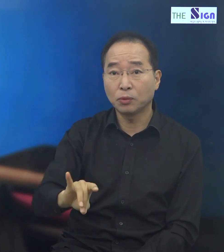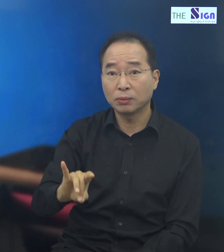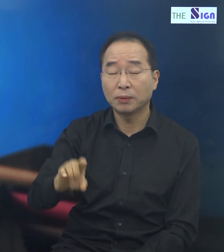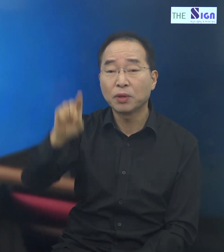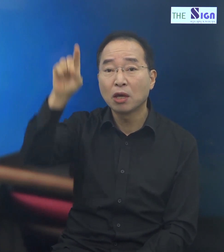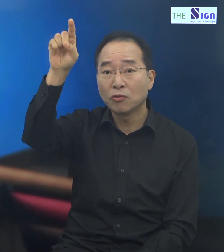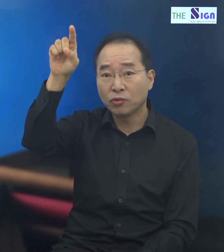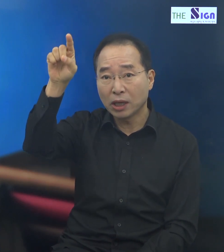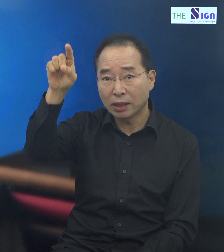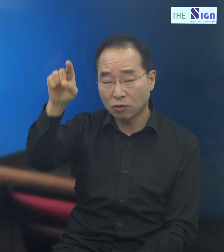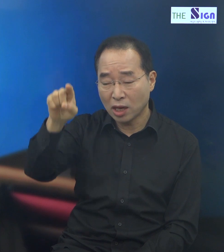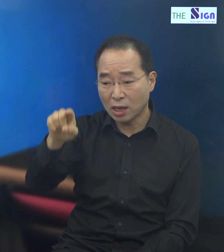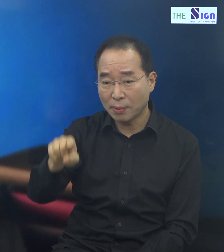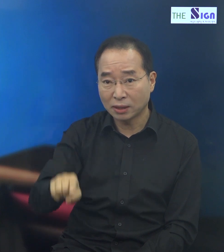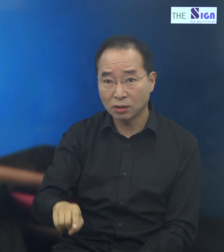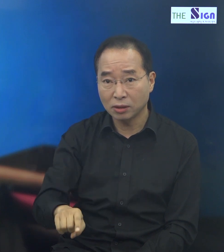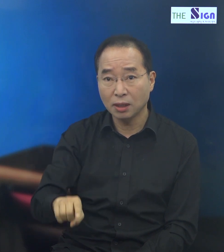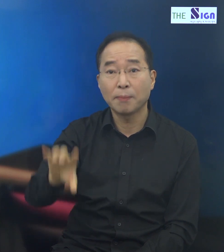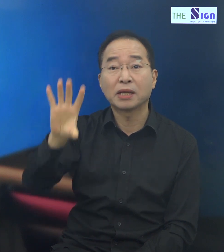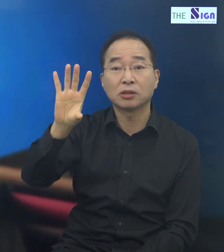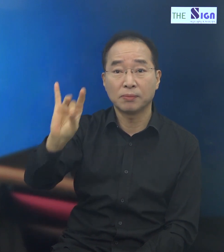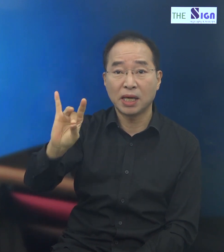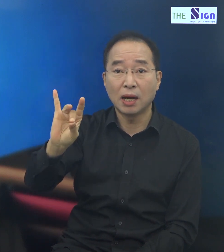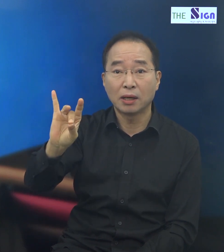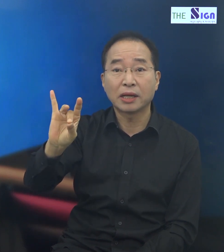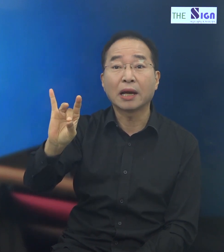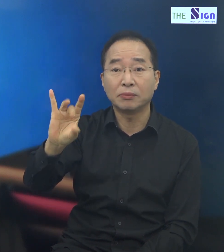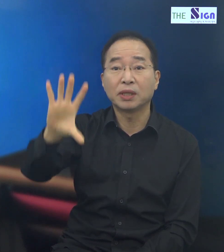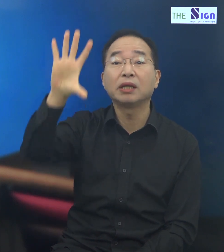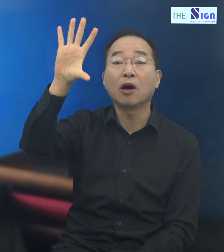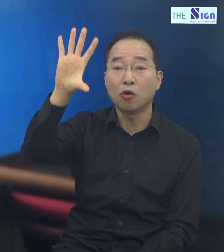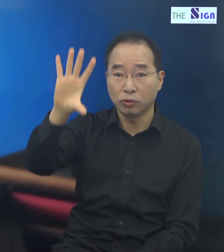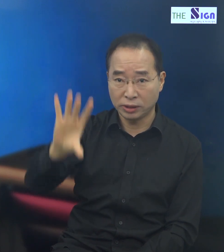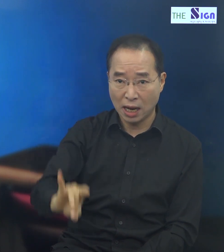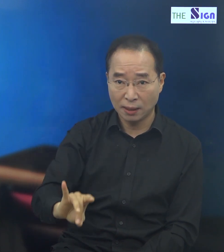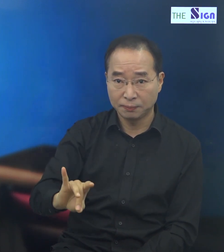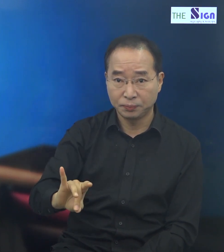뭐냐면 위아래로 하나를 봤더니 100점이야 라는 의미. 이게 어울리다.